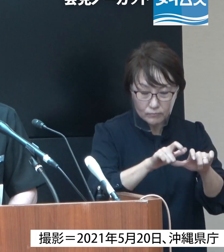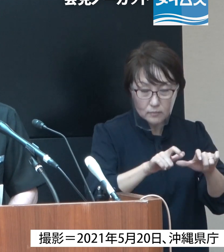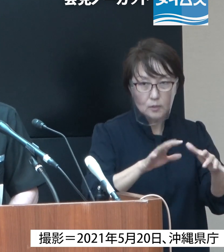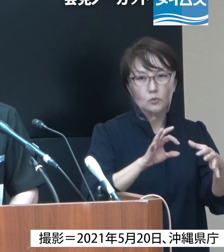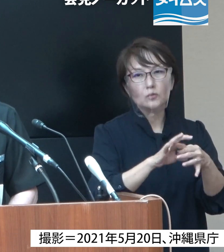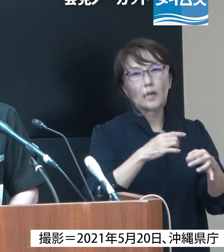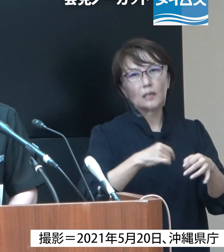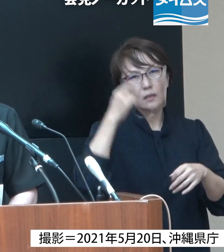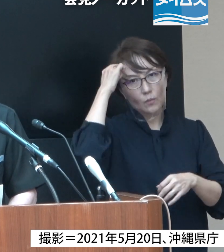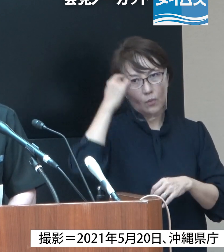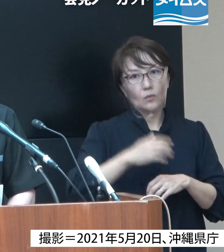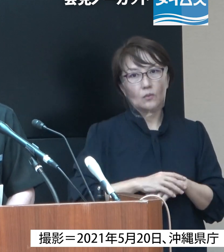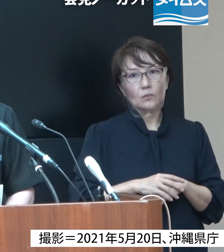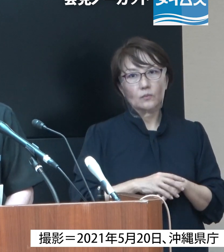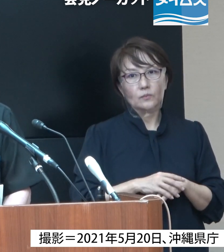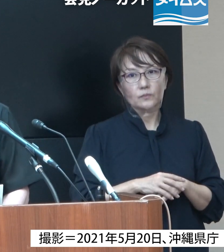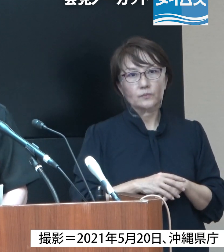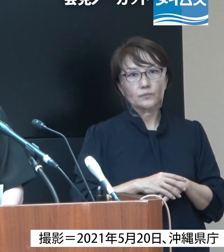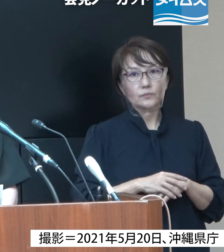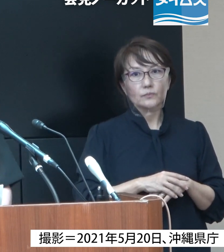というように思います。